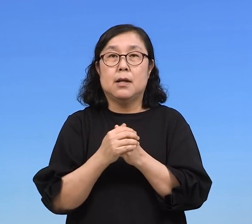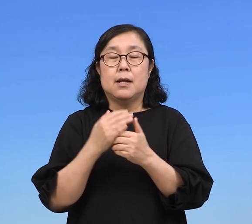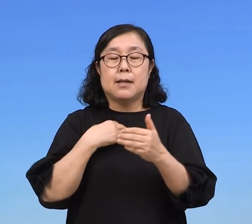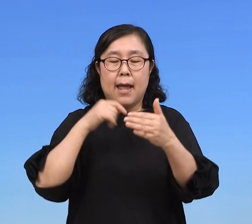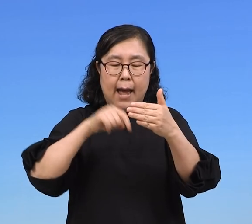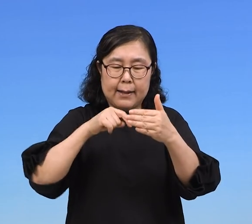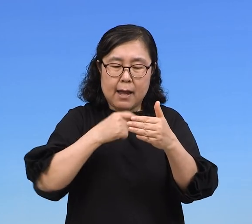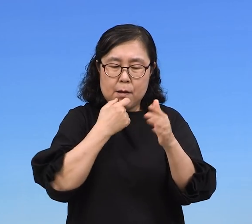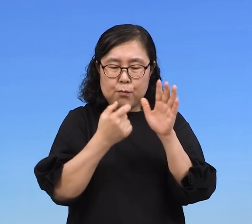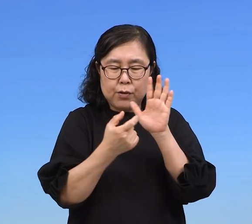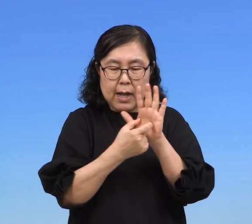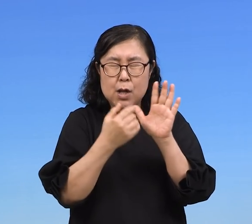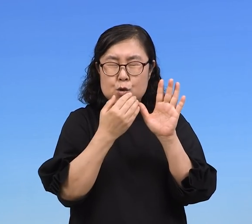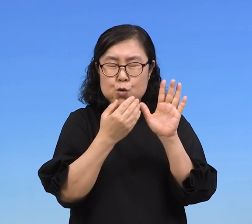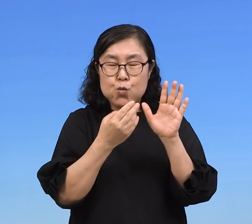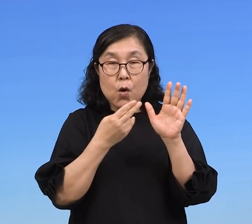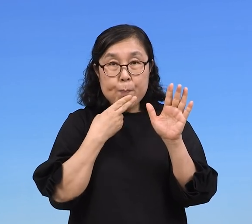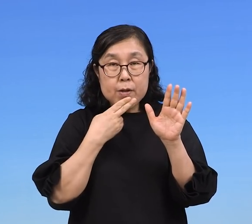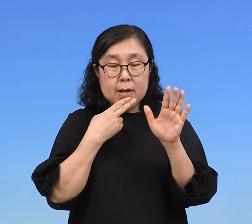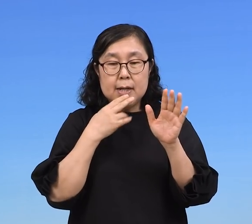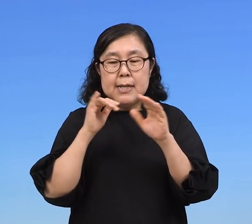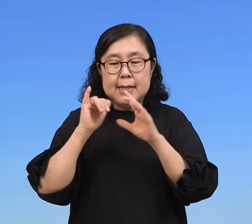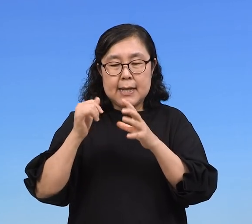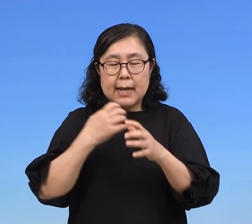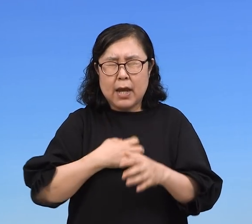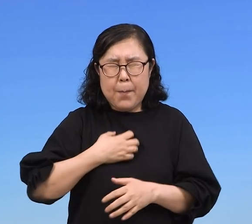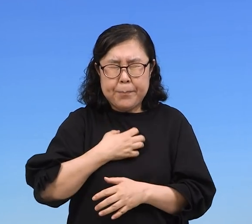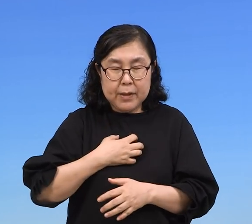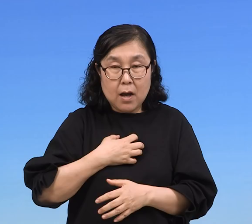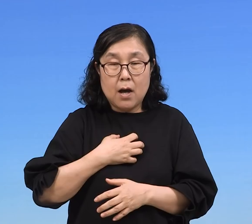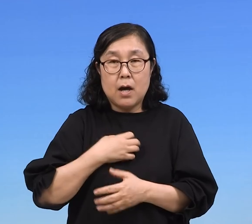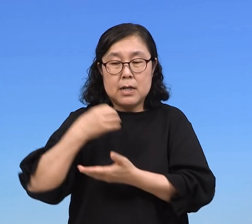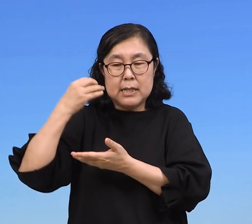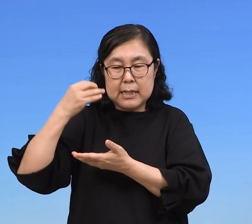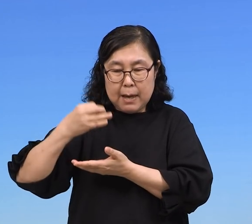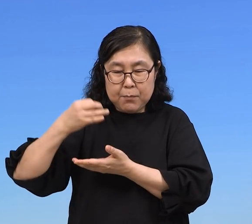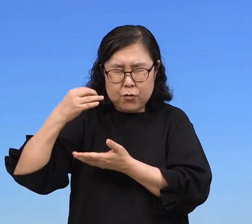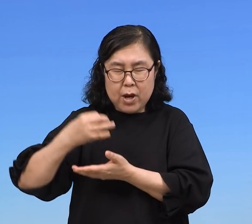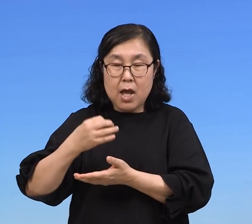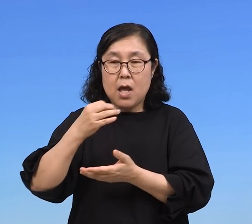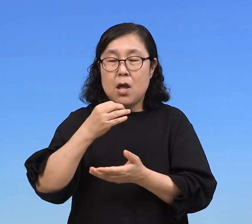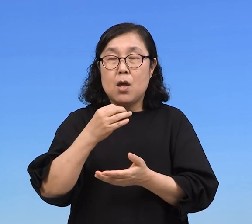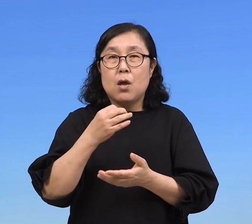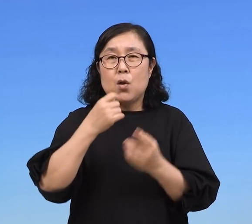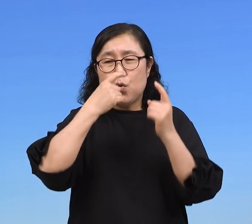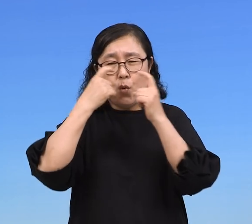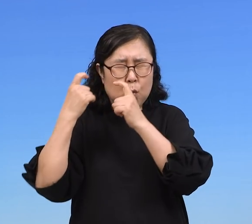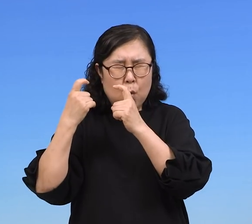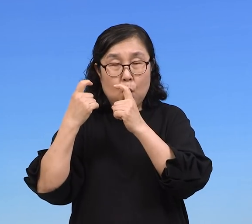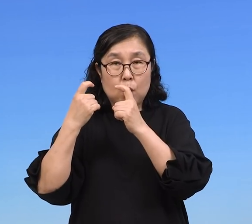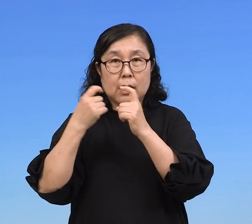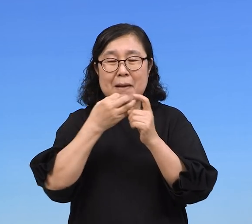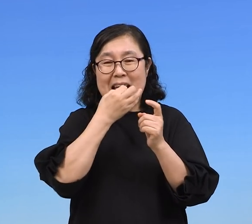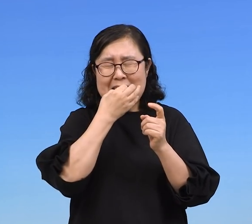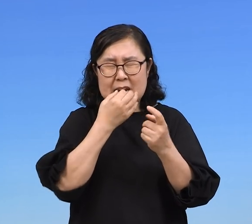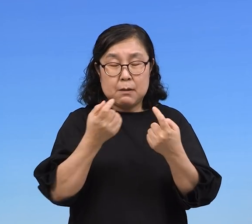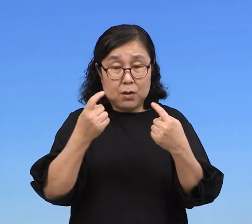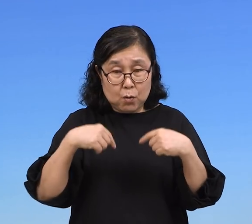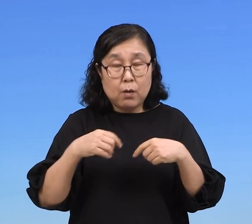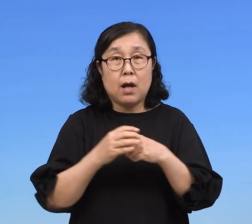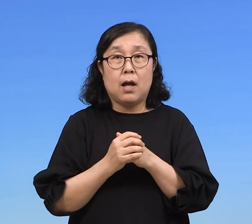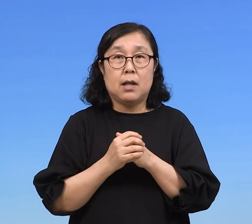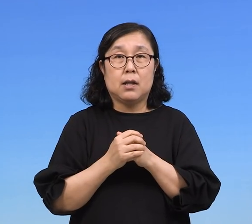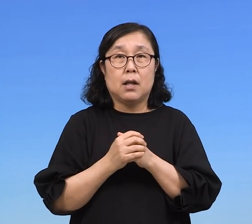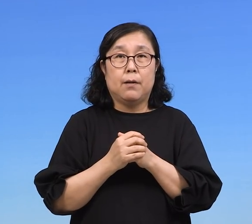내 안에 부인할 수 없는 세상의 염려와 재물의 유혹과 기타 욕심이 들어와. 왜 여러분 세상에 염려가